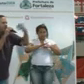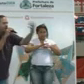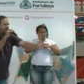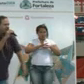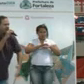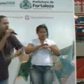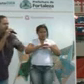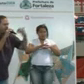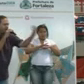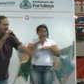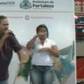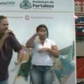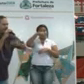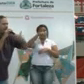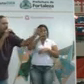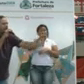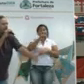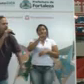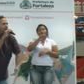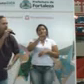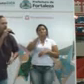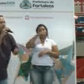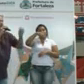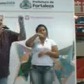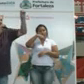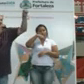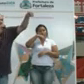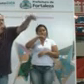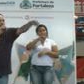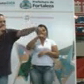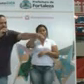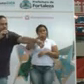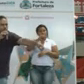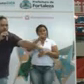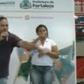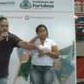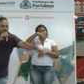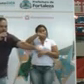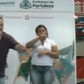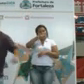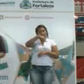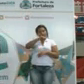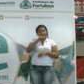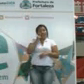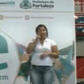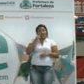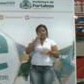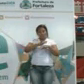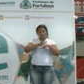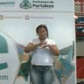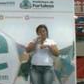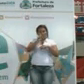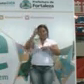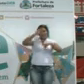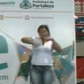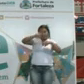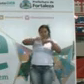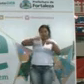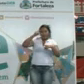a mania de fazer sexo, é uma doença até legal, ok? Então, é isso a mulher do Miranda. O Miranda é